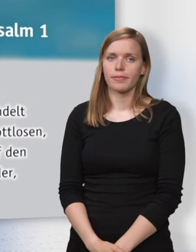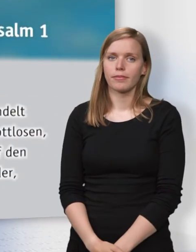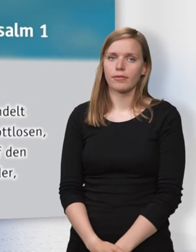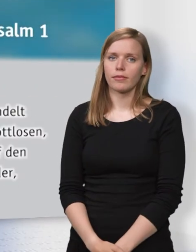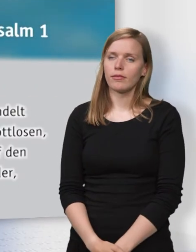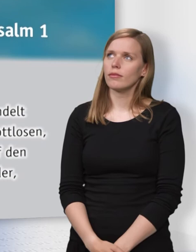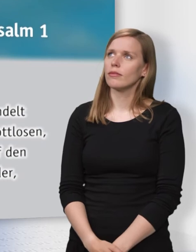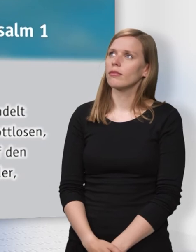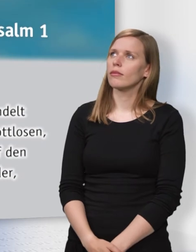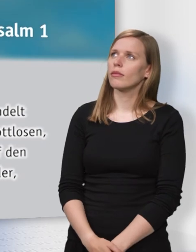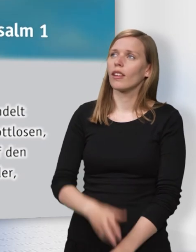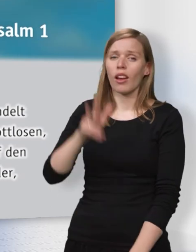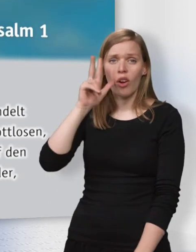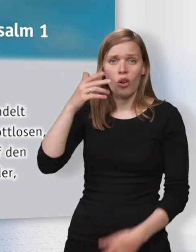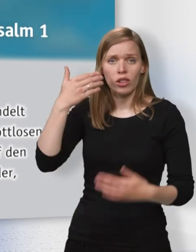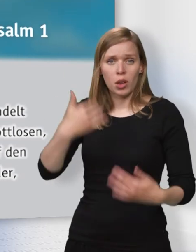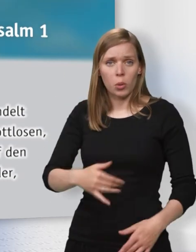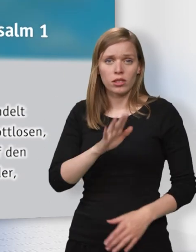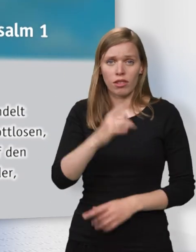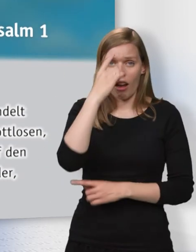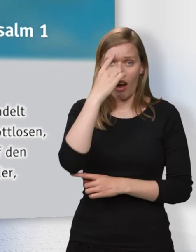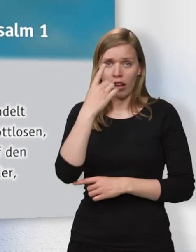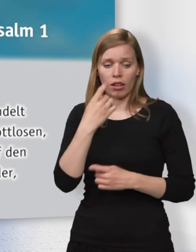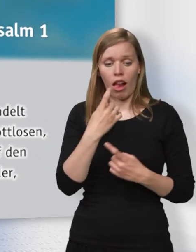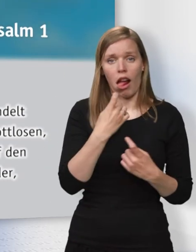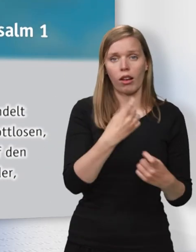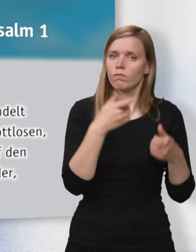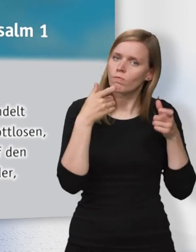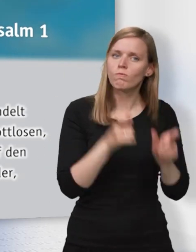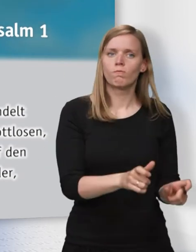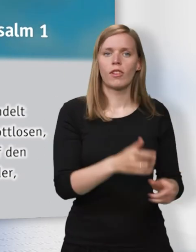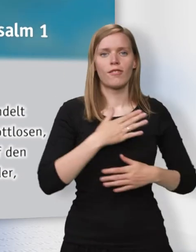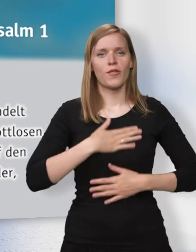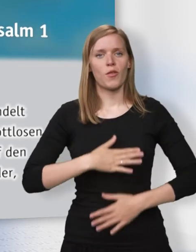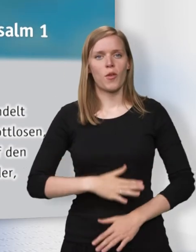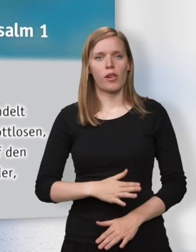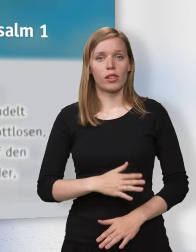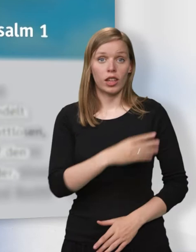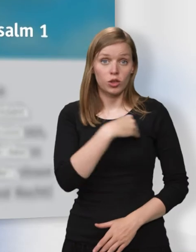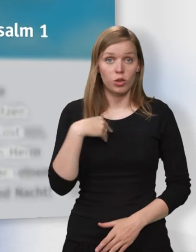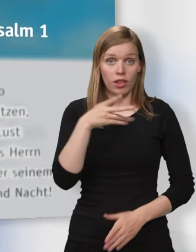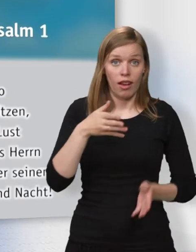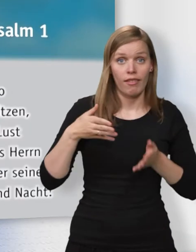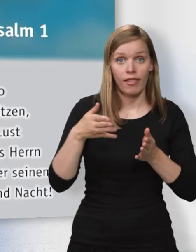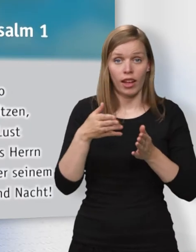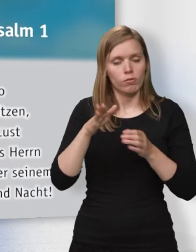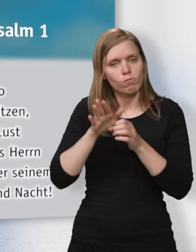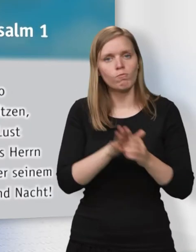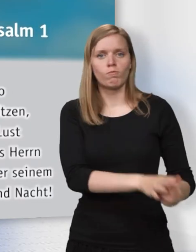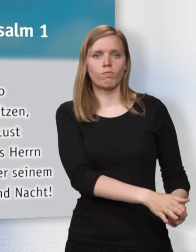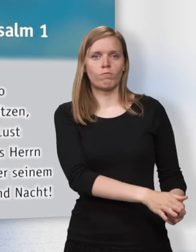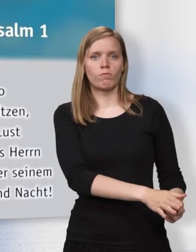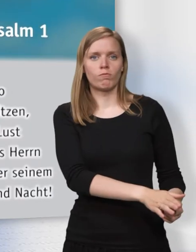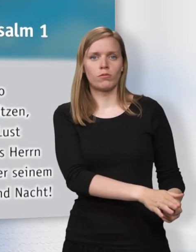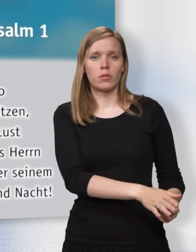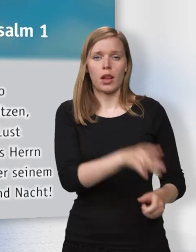Wohl dem, der nicht wandelt im Rat der Gottlosen, noch tritt auf den Weg der Sünder, noch